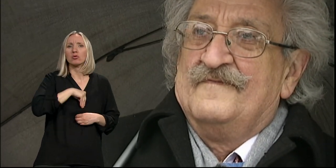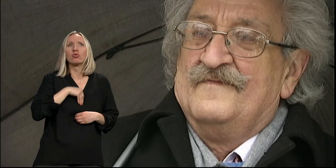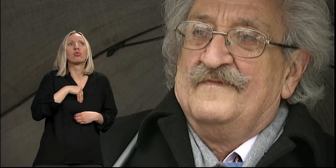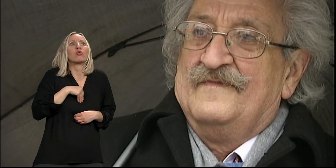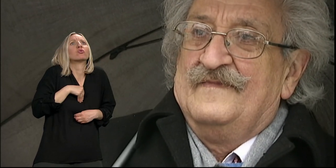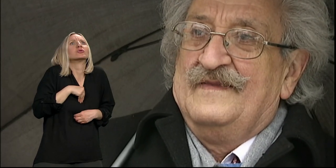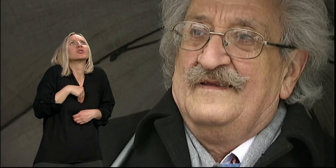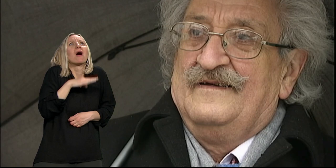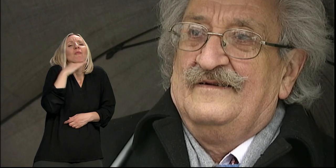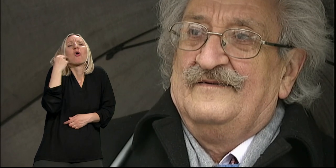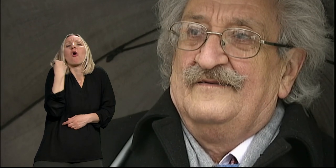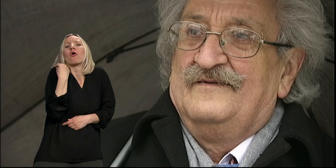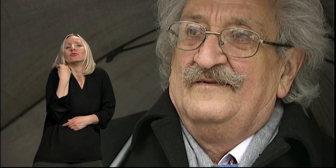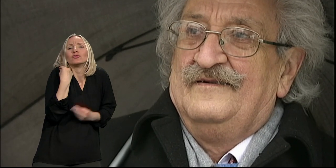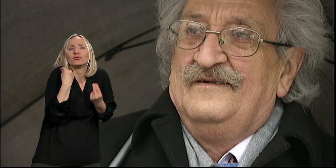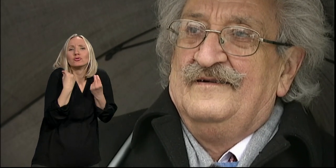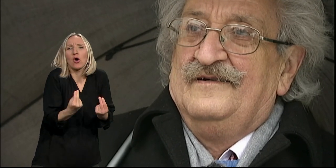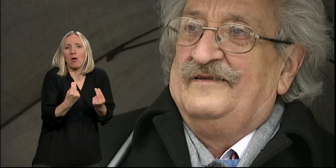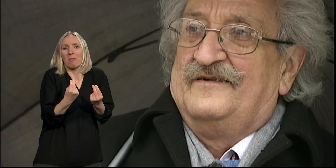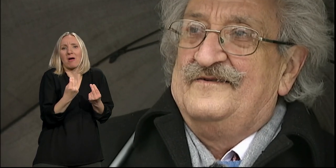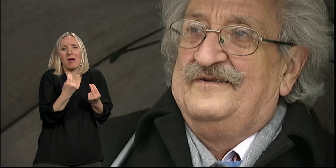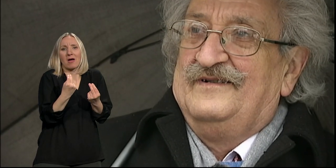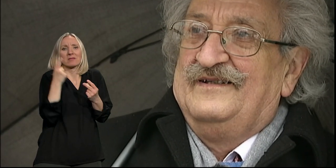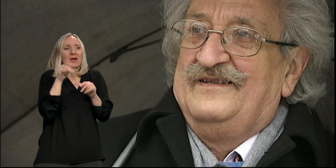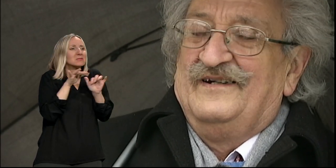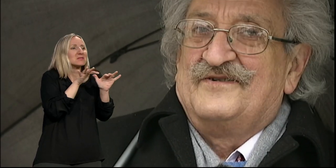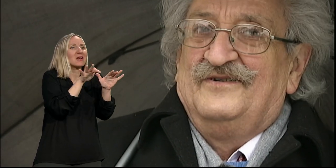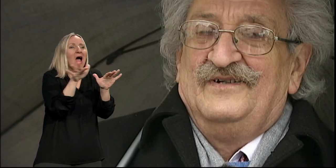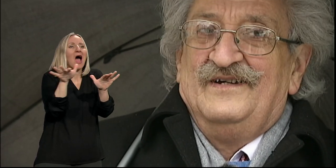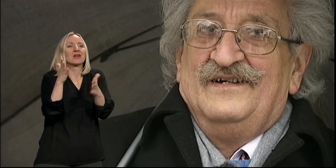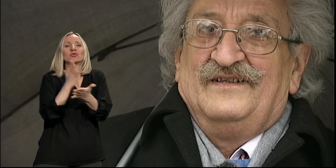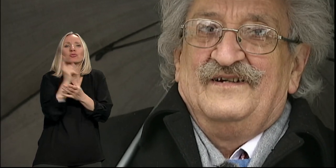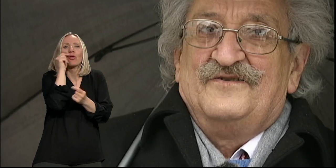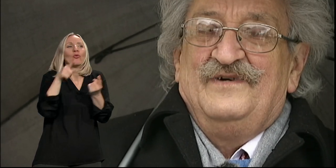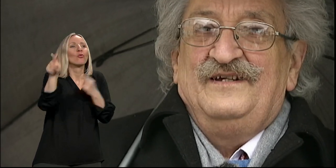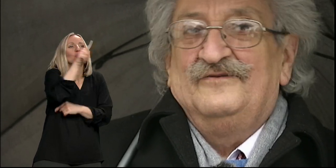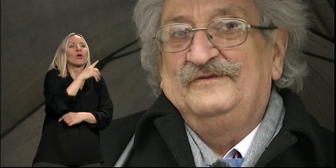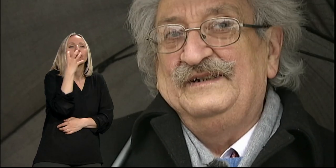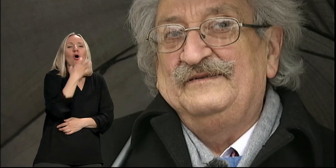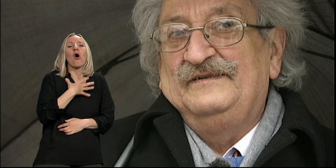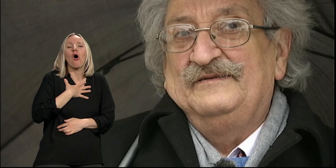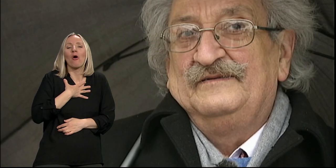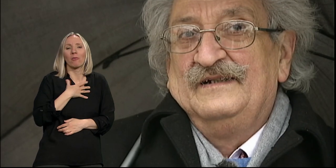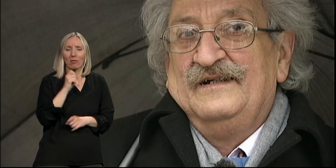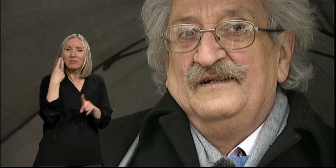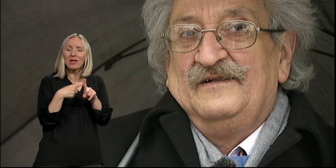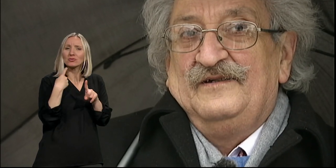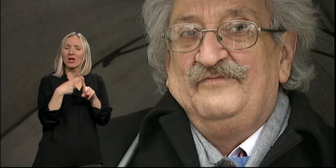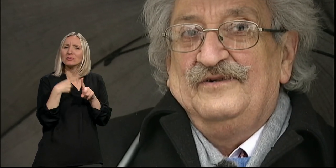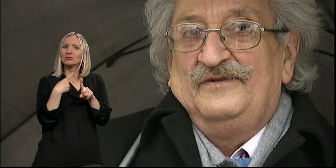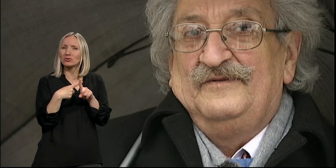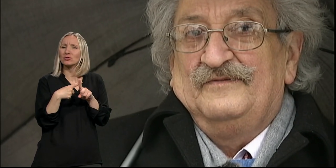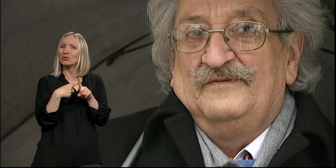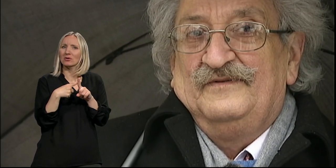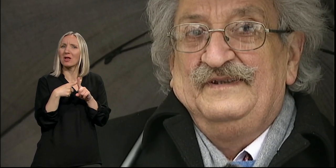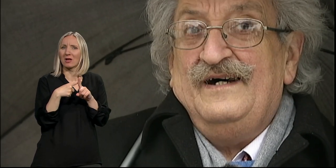dobrote da se na njoj čovjek mogao grejati. Grešim je u tome. Tačno. Tačno, meni je i